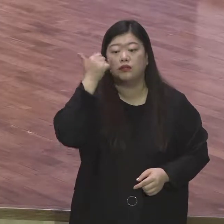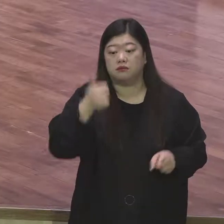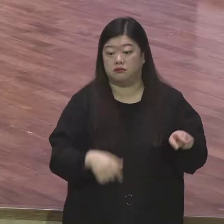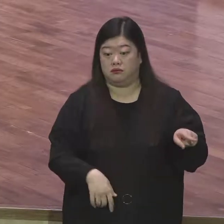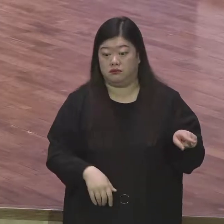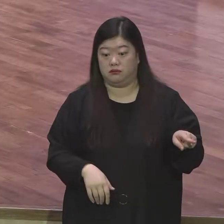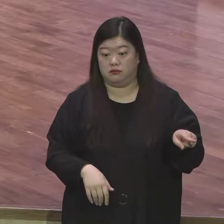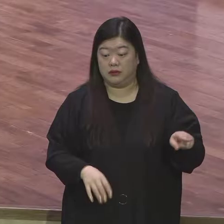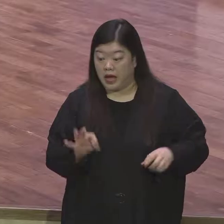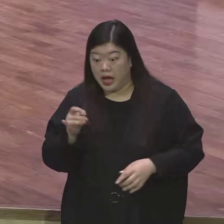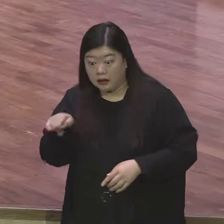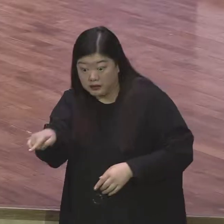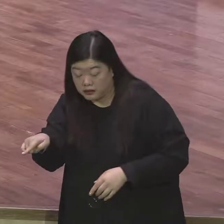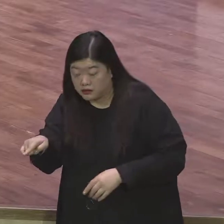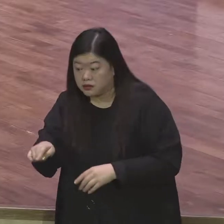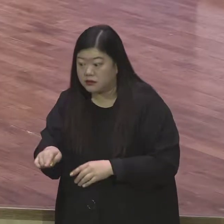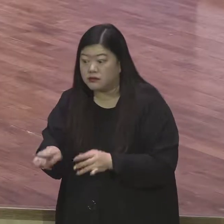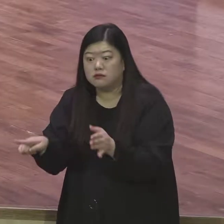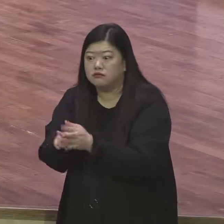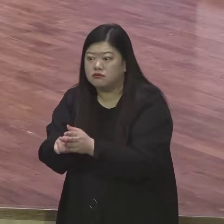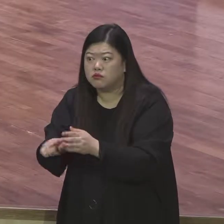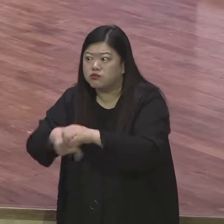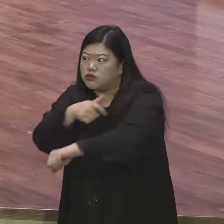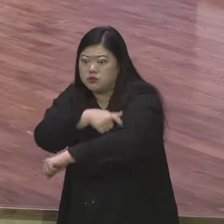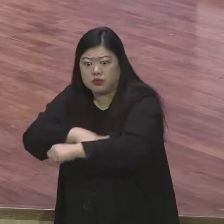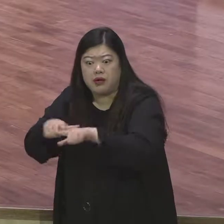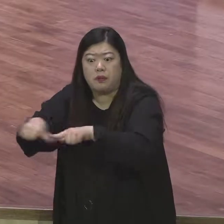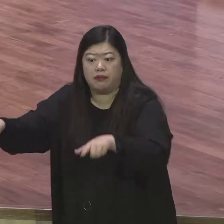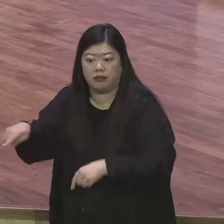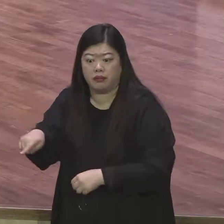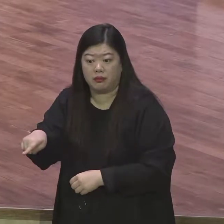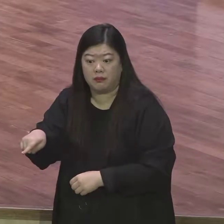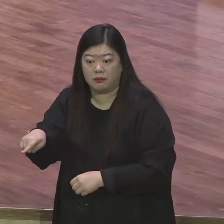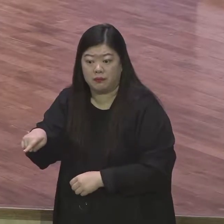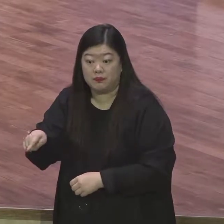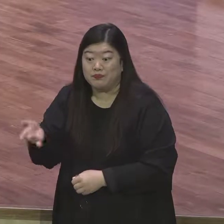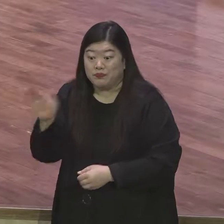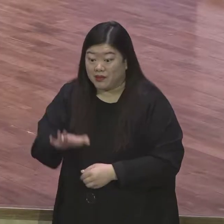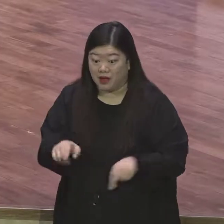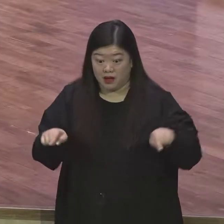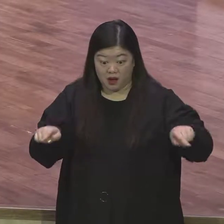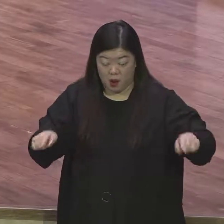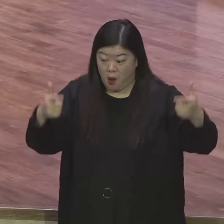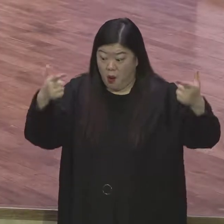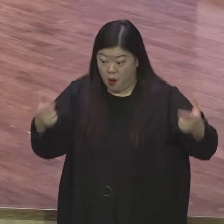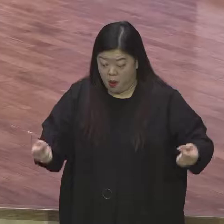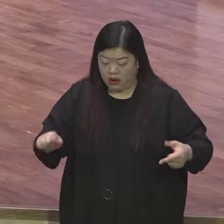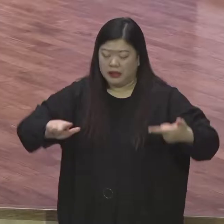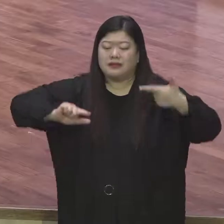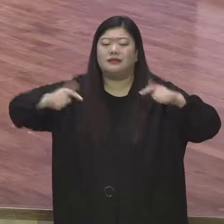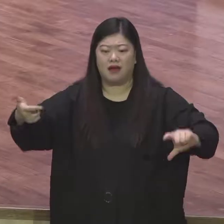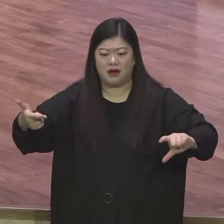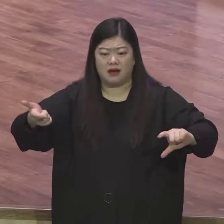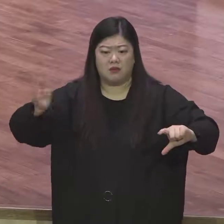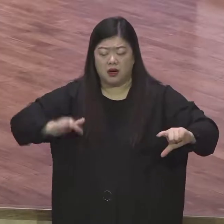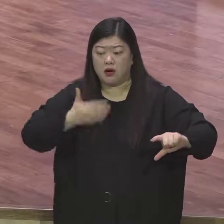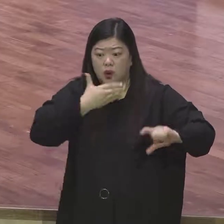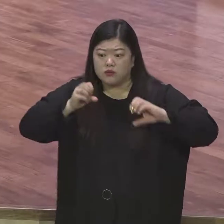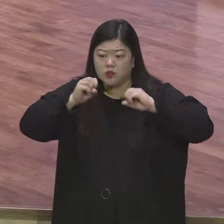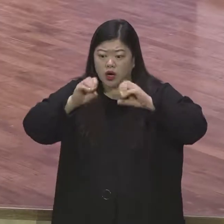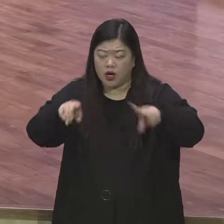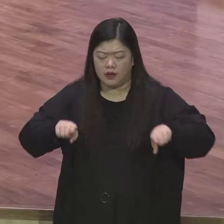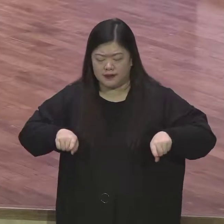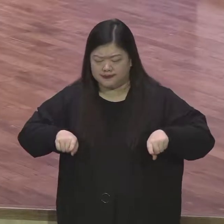이렇게 배경이 다른 디모데와 에바브로 디도였지만은 복음 운동에는 각자 위치했어요.